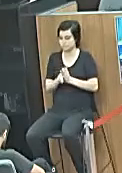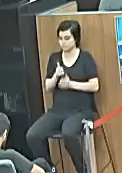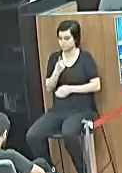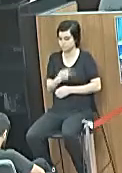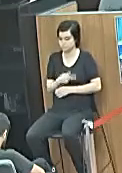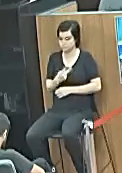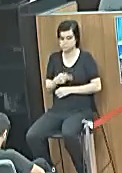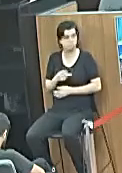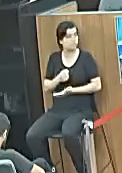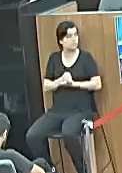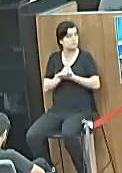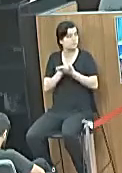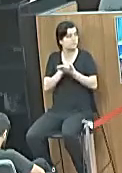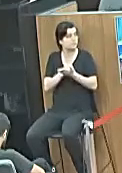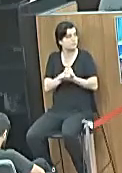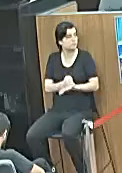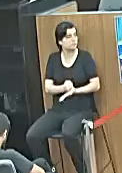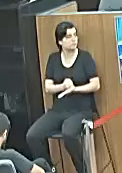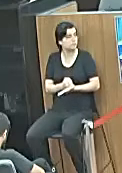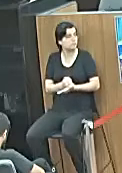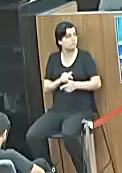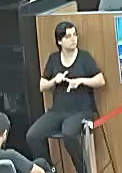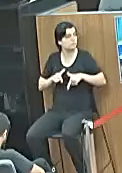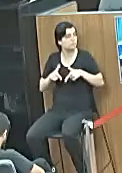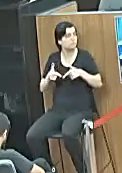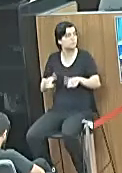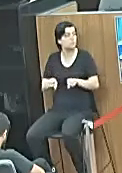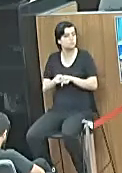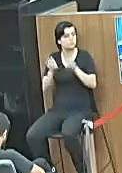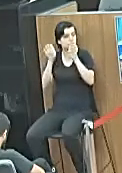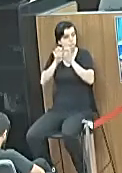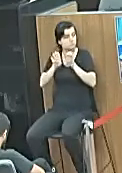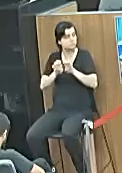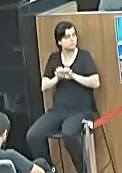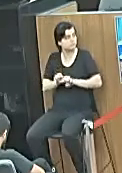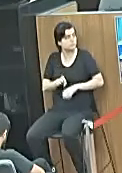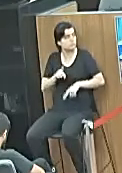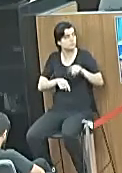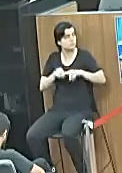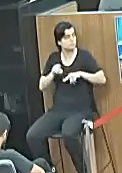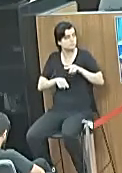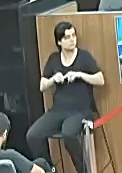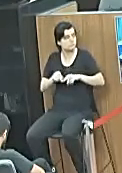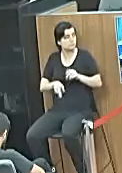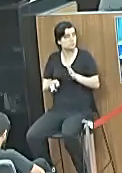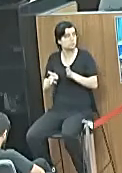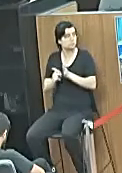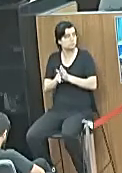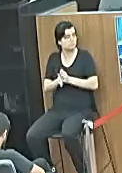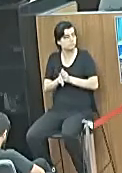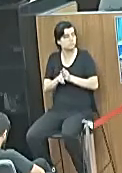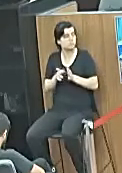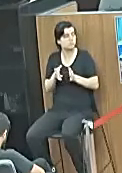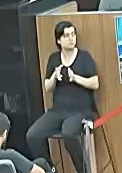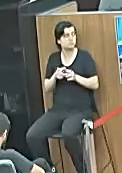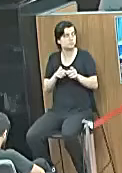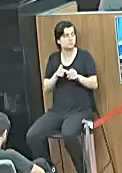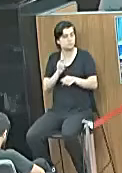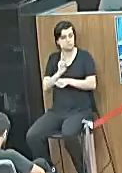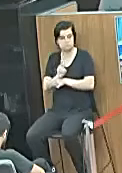investimentos na manutenção e na recuperação da infraestrutura equipamentos na unidade de conservação por parte dos futuros